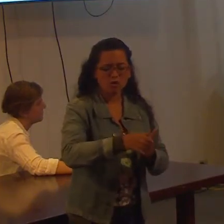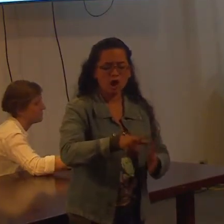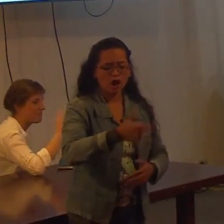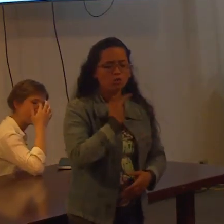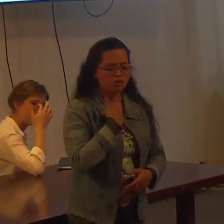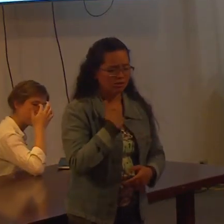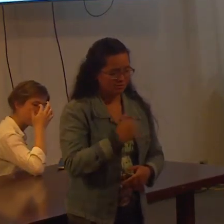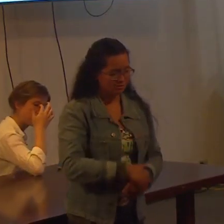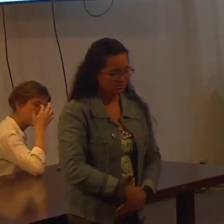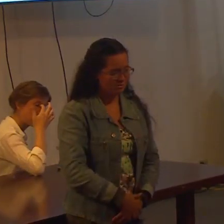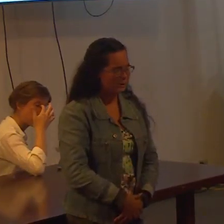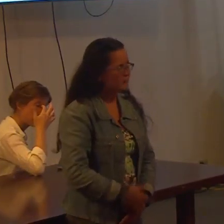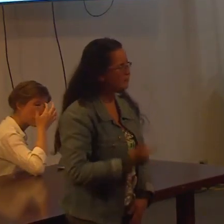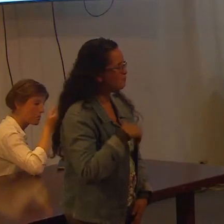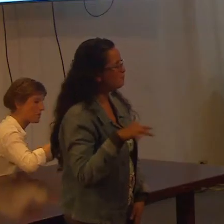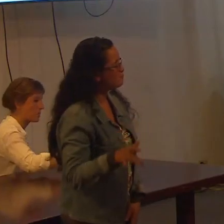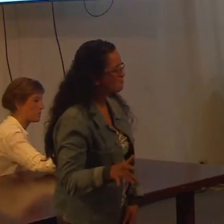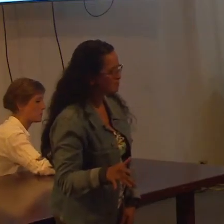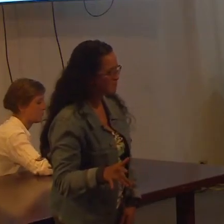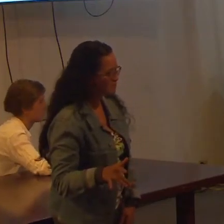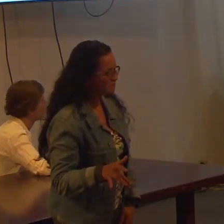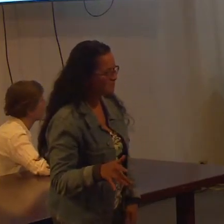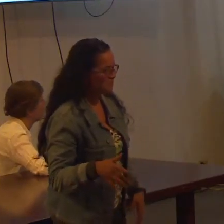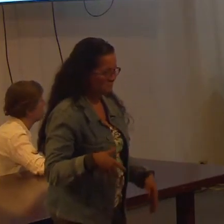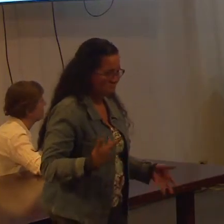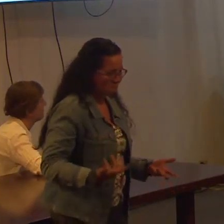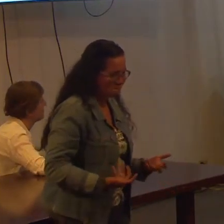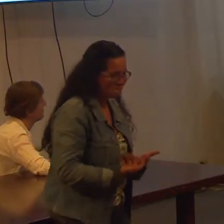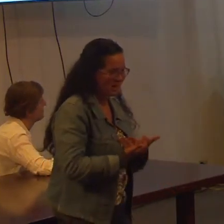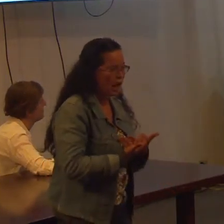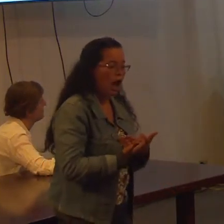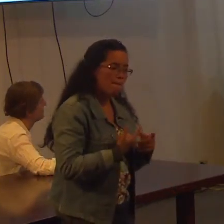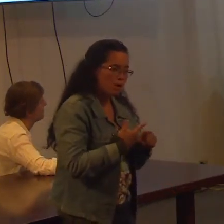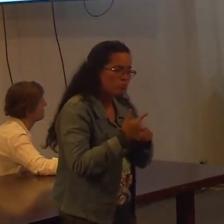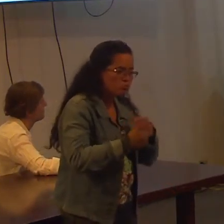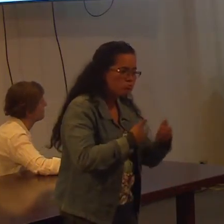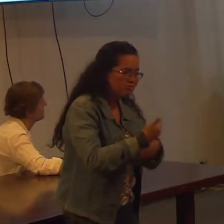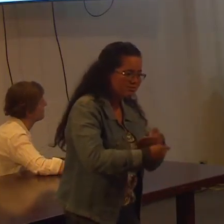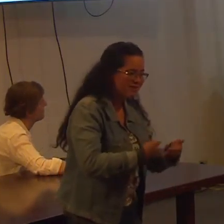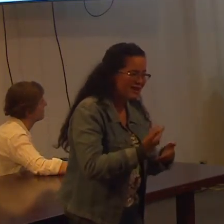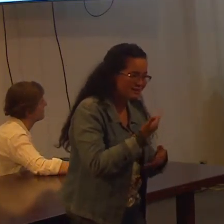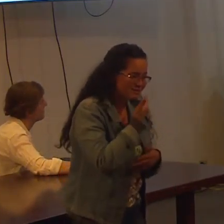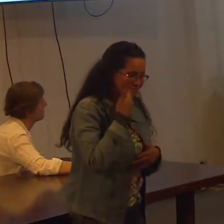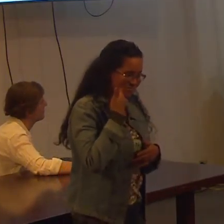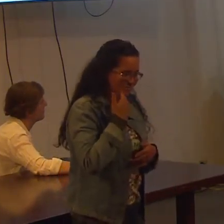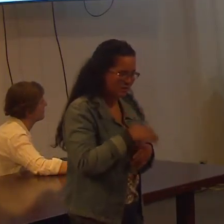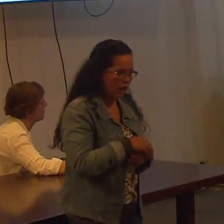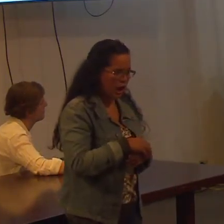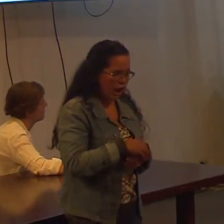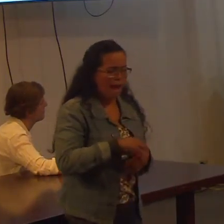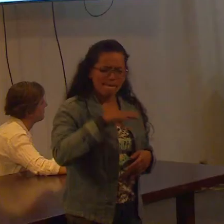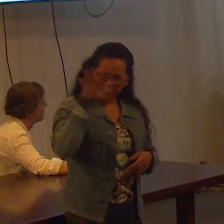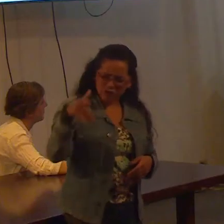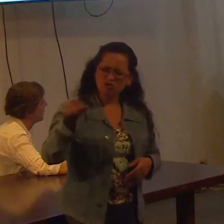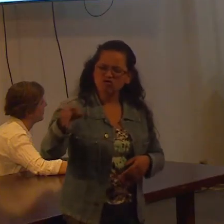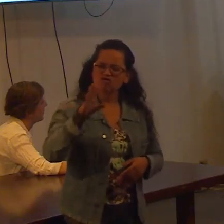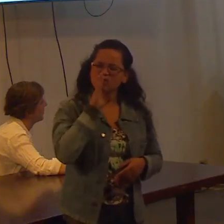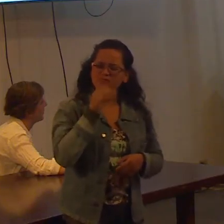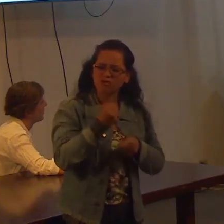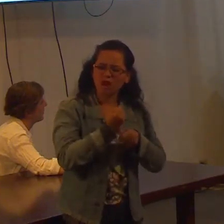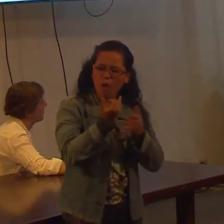bueno, así arrancamos, y ya al final se logró ver que ya no nos decían eso, sino ya nos decían como, venga, ¿con quién va a trabajar